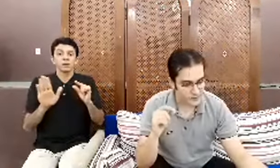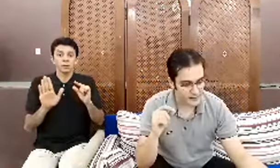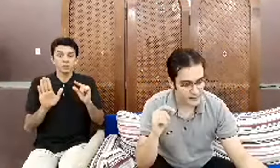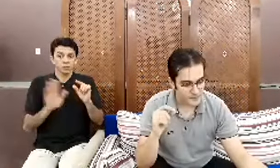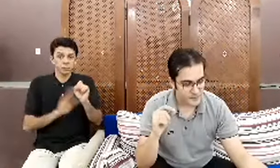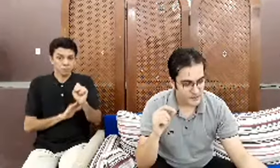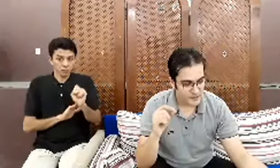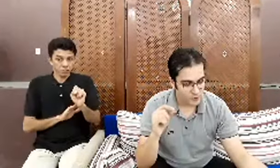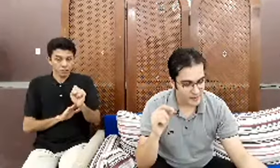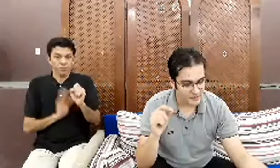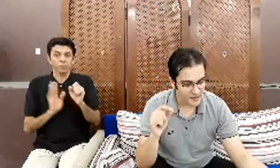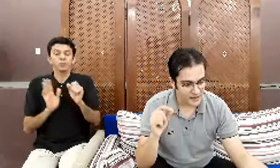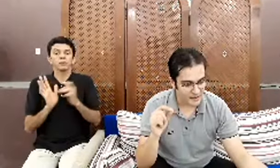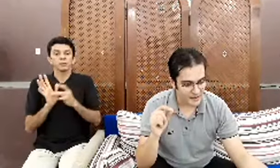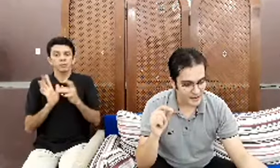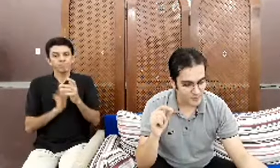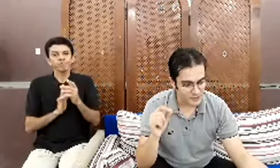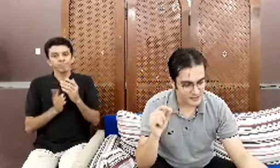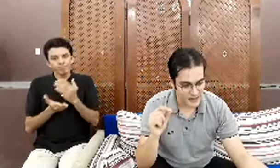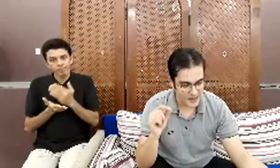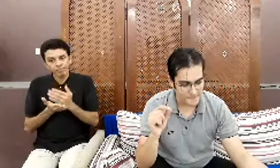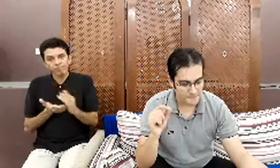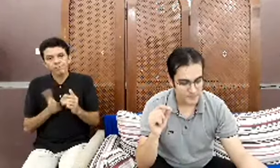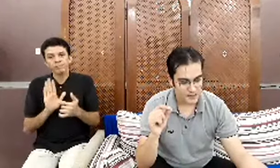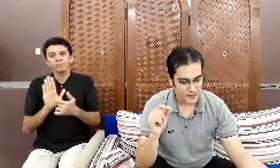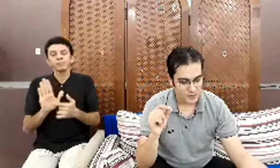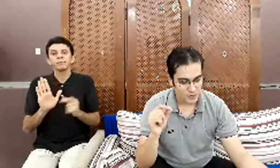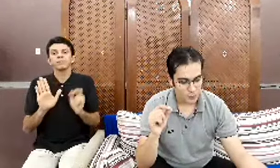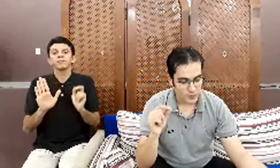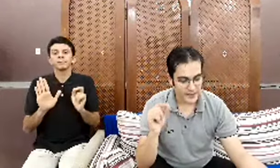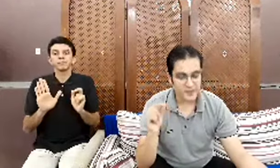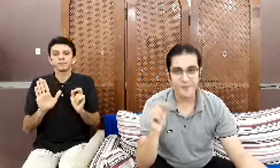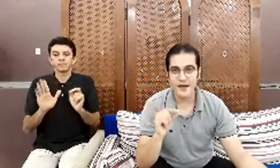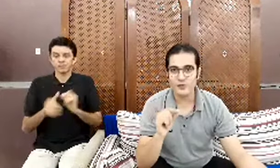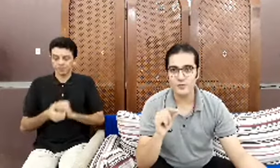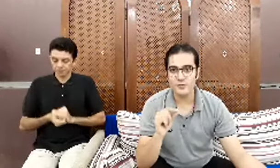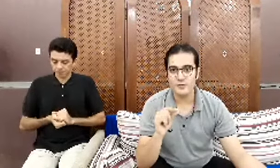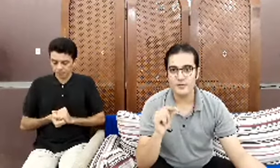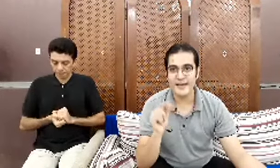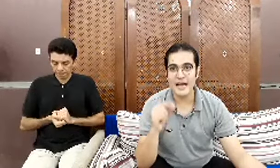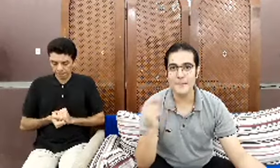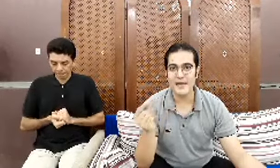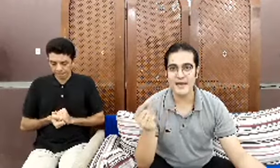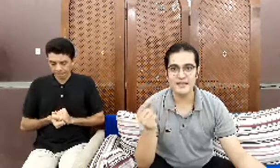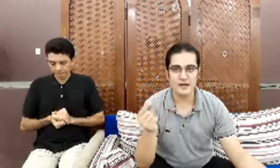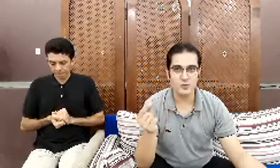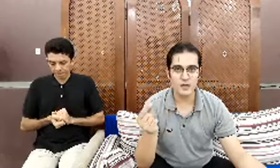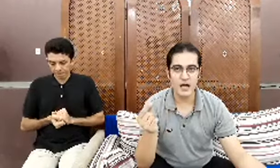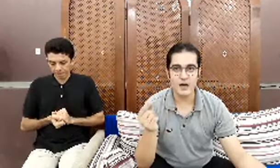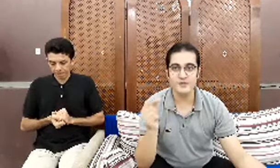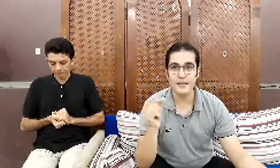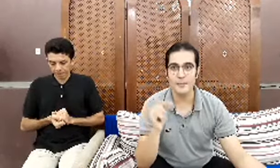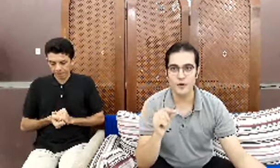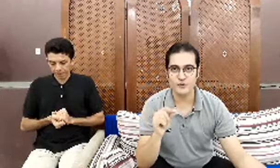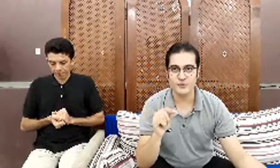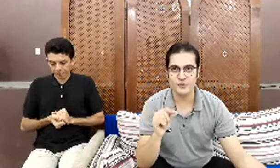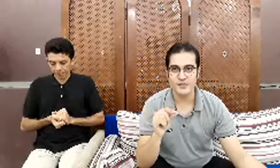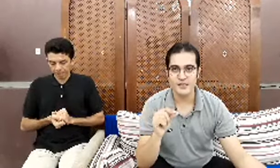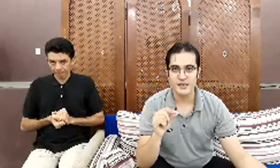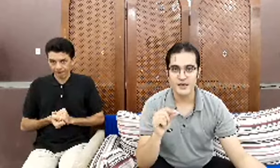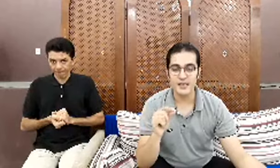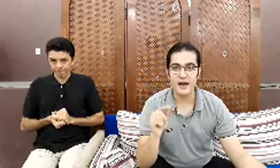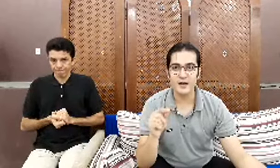Jesus ele começa a mostrar o que de fato vai caber então aos